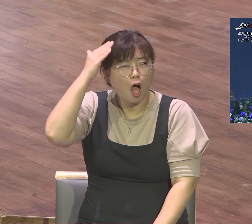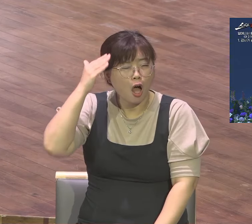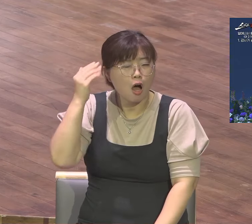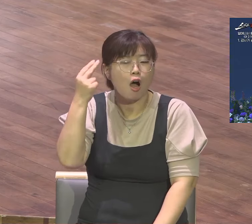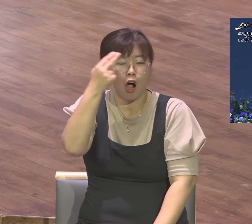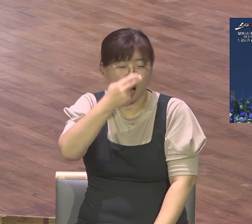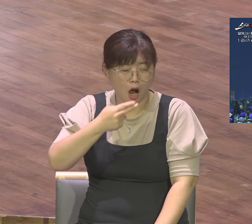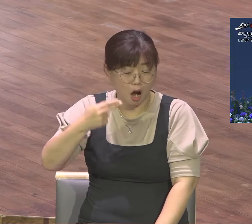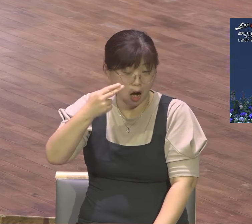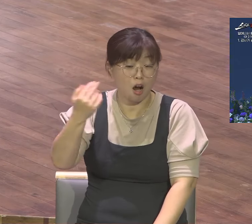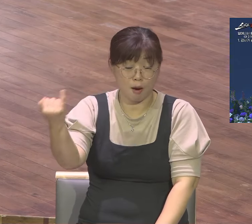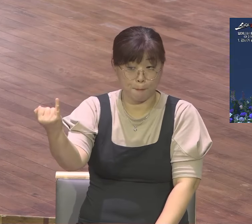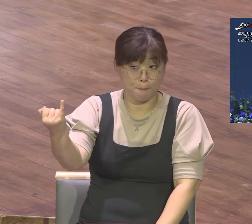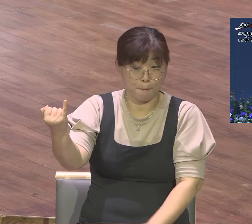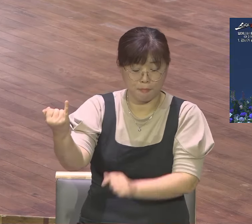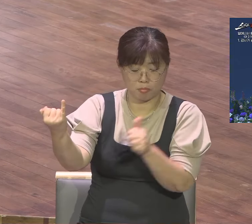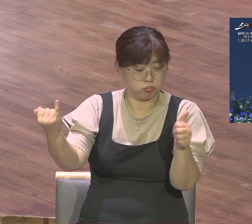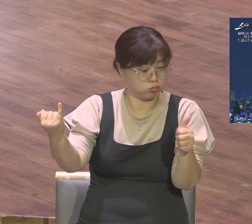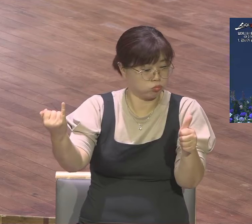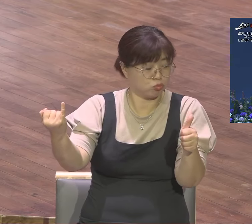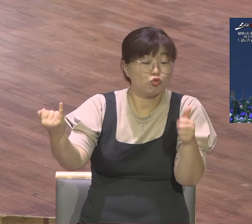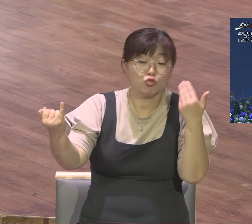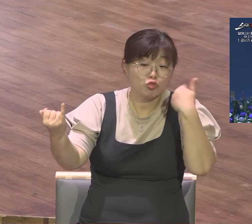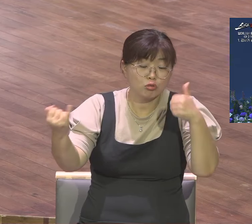그렇게 부르고 있어요.